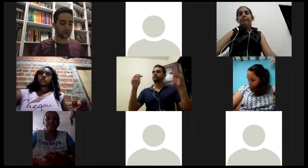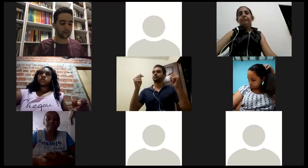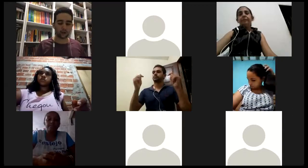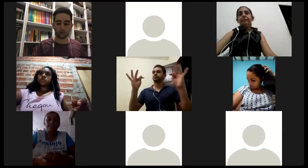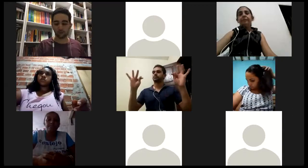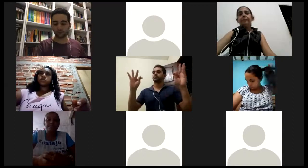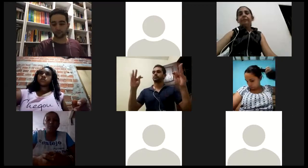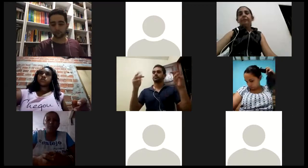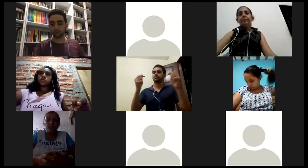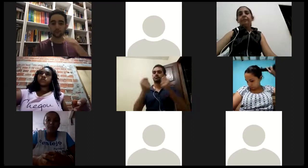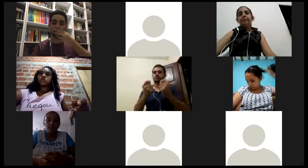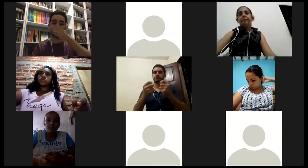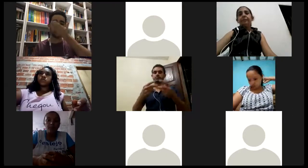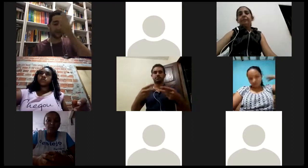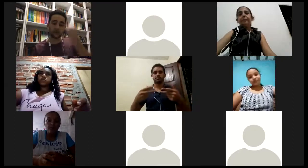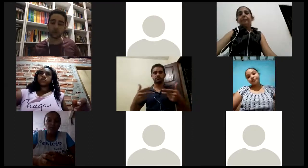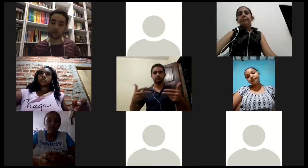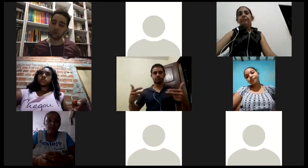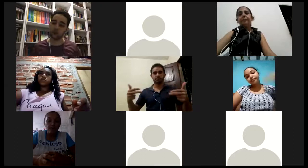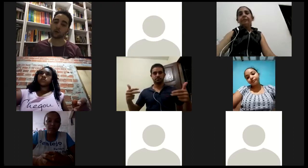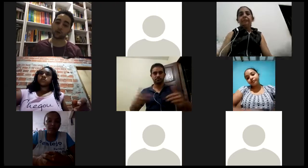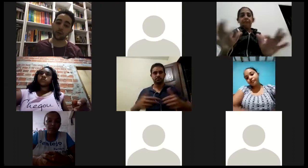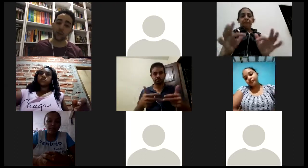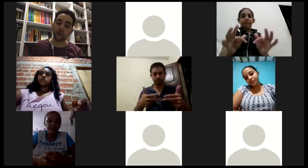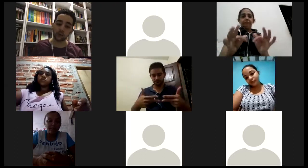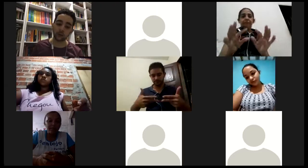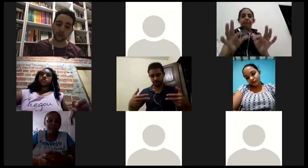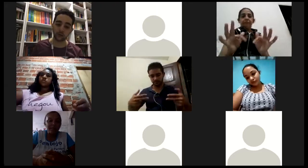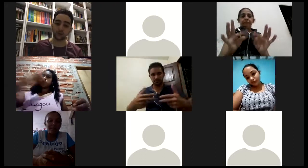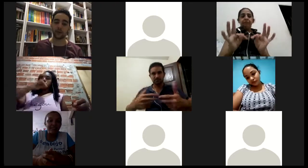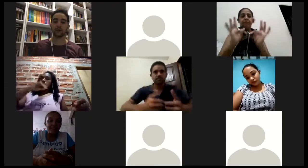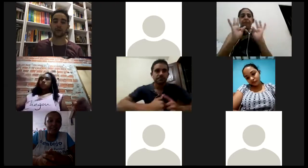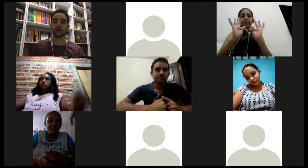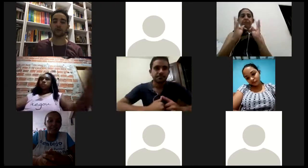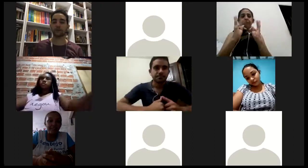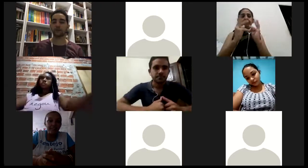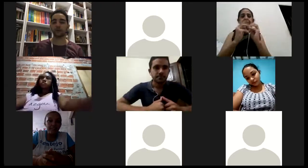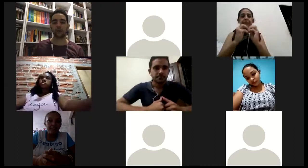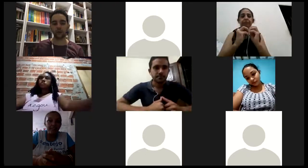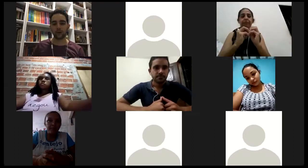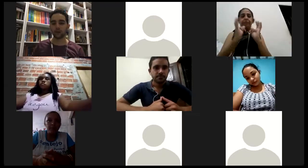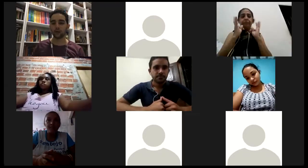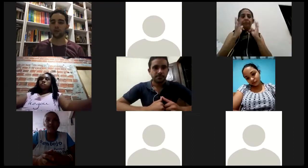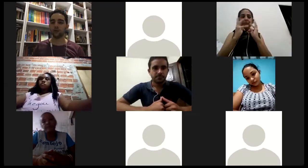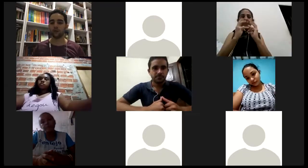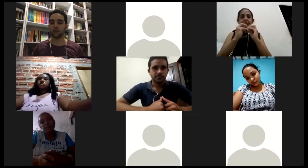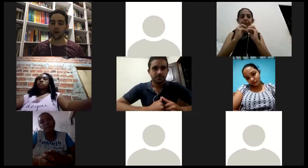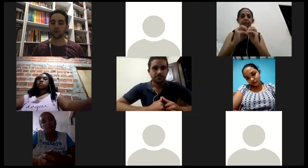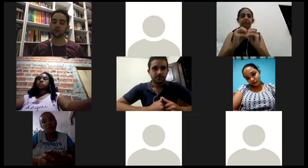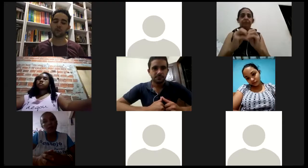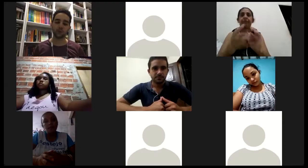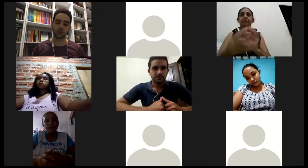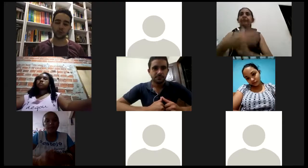gente trabalhou, na terça-feira a gente trabalhou a estrutura linguística. Então, na estrutura linguística, a gente viu